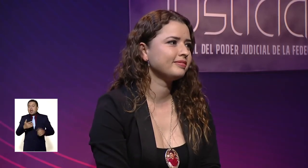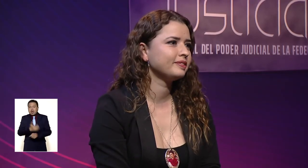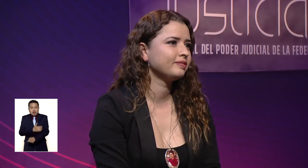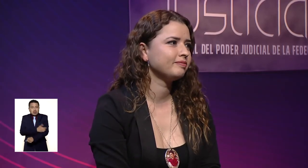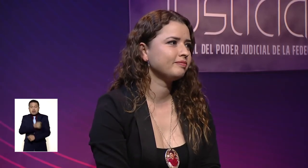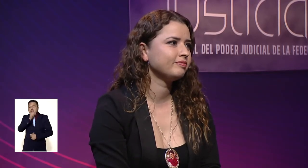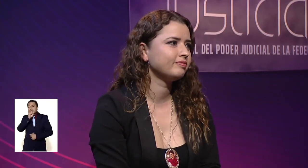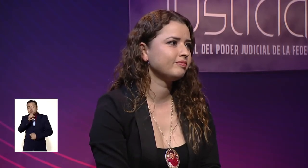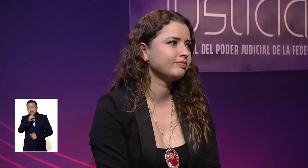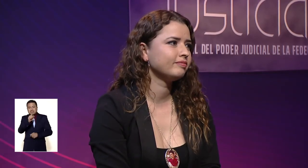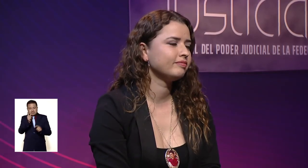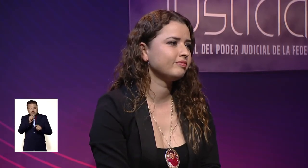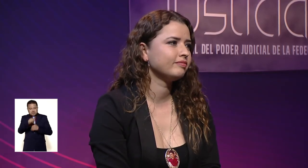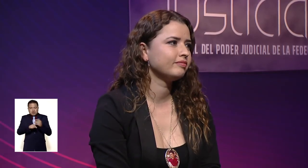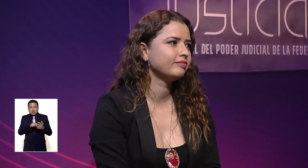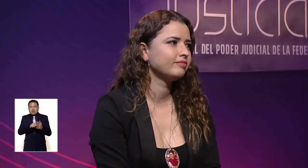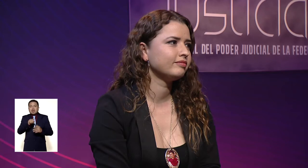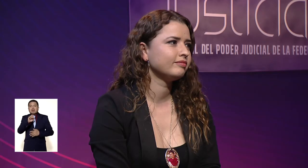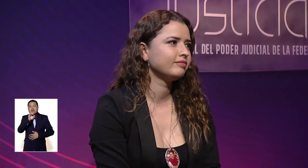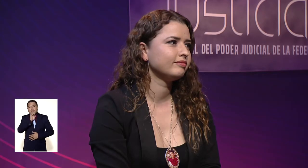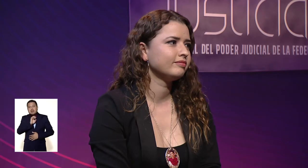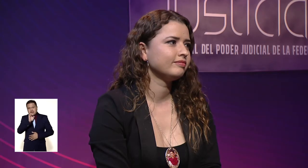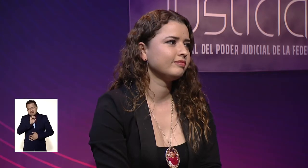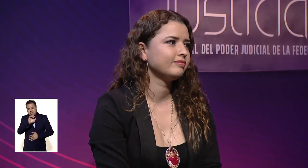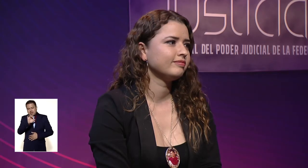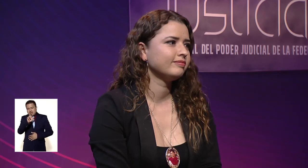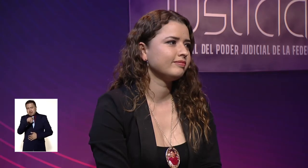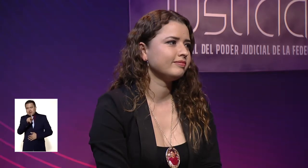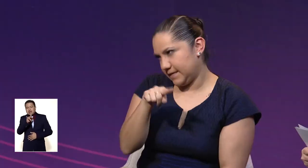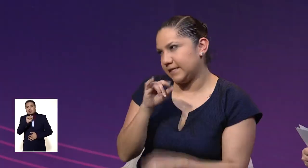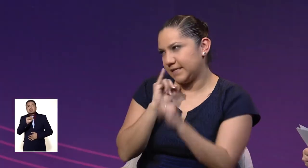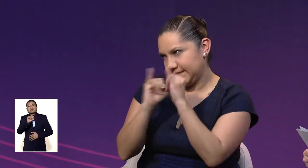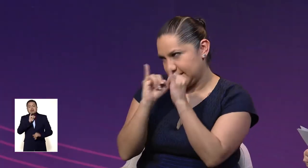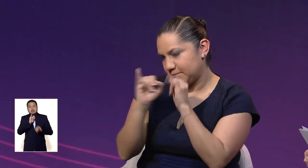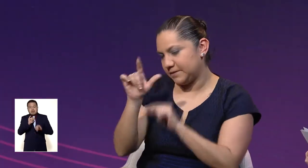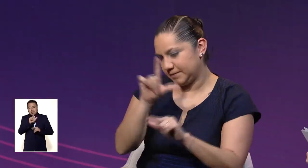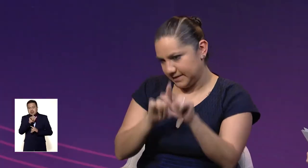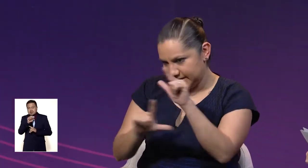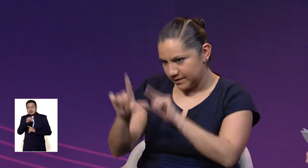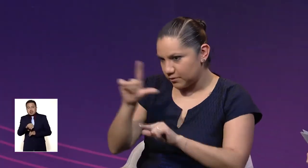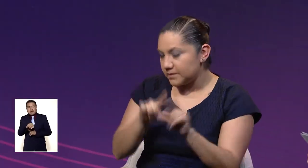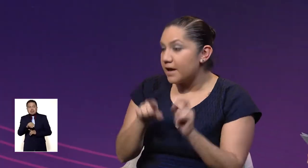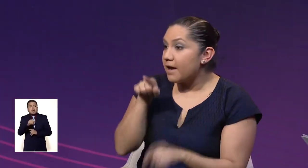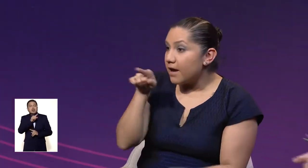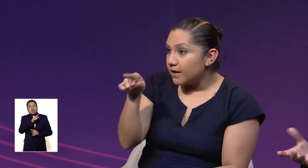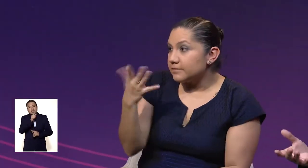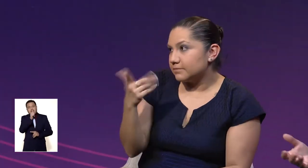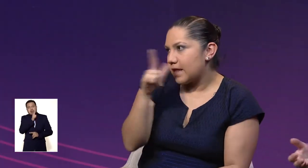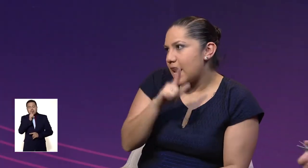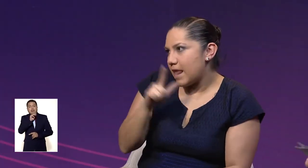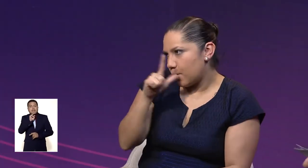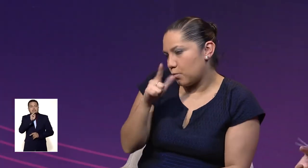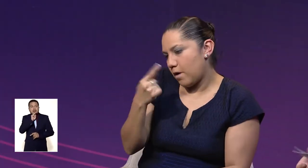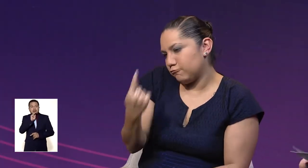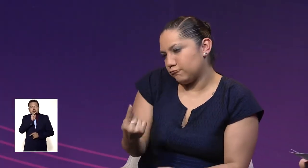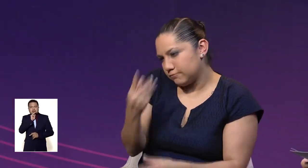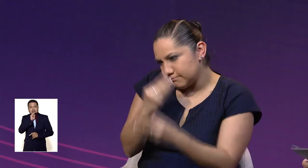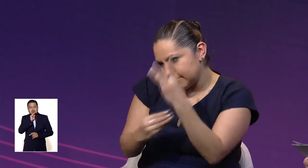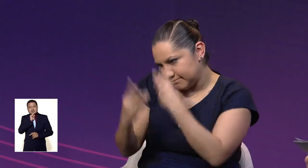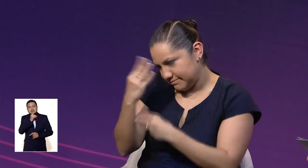en el estudio Erika Ordóñez Delgado, que es intérprete de lengua de señas y que su lengua materna es la lengua de señas y ella es